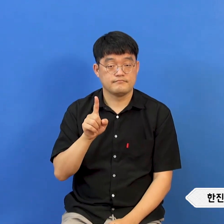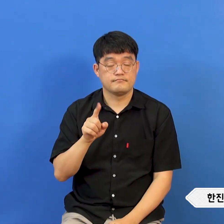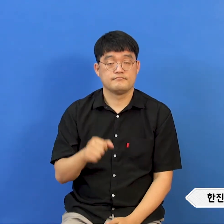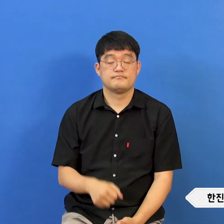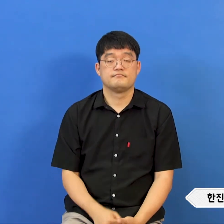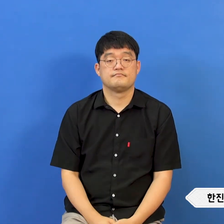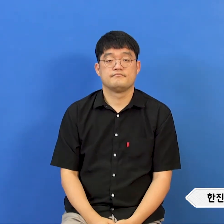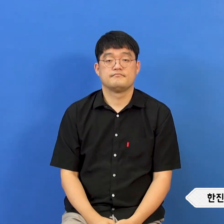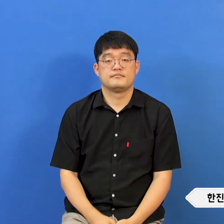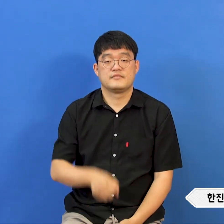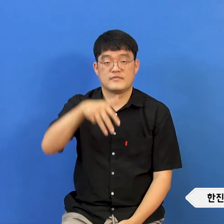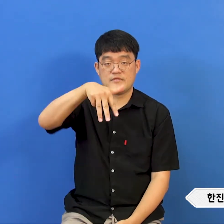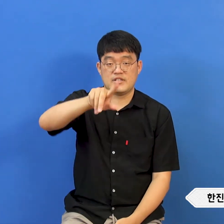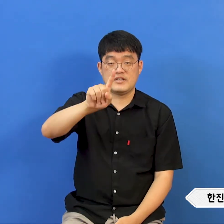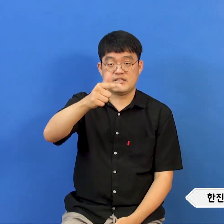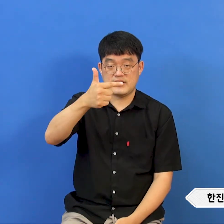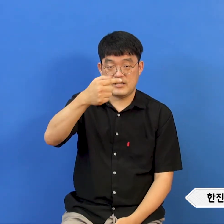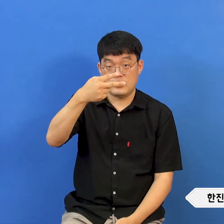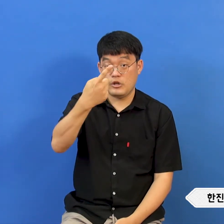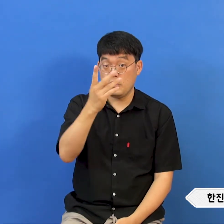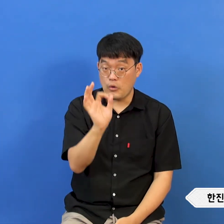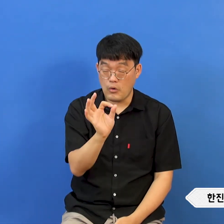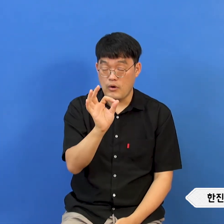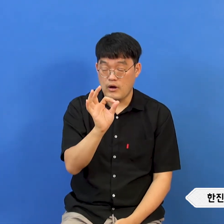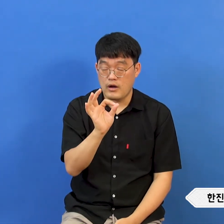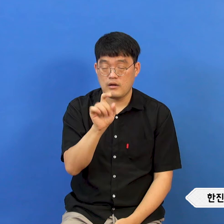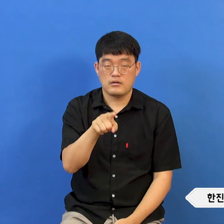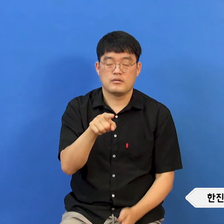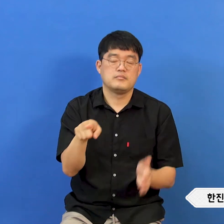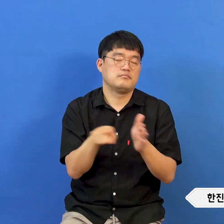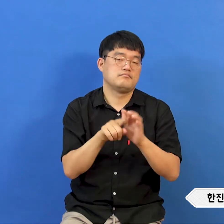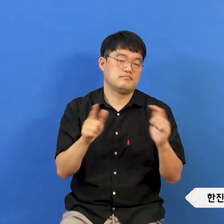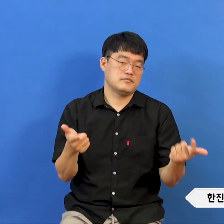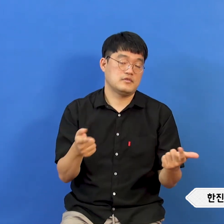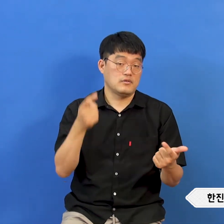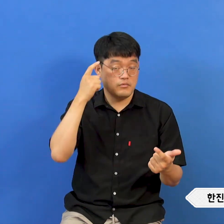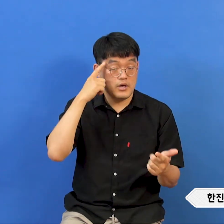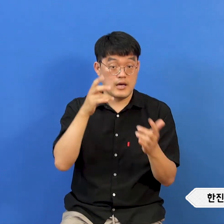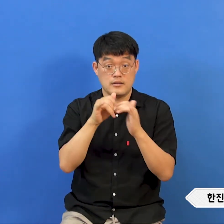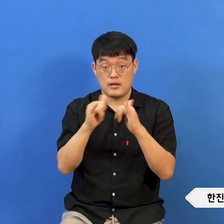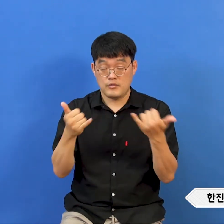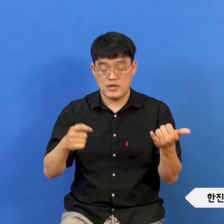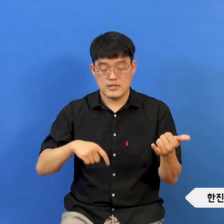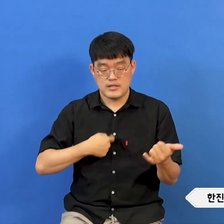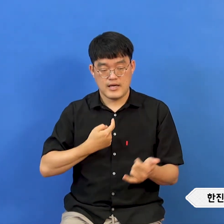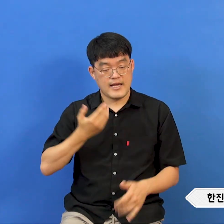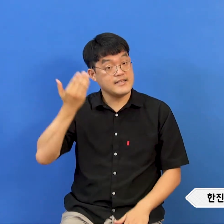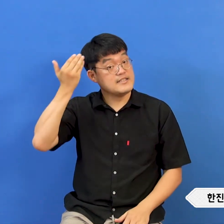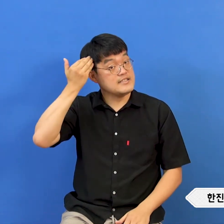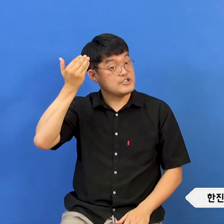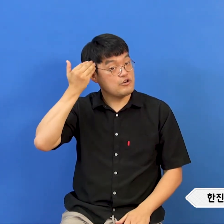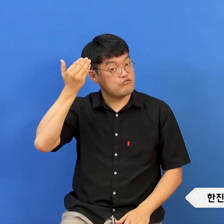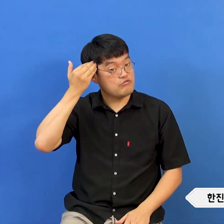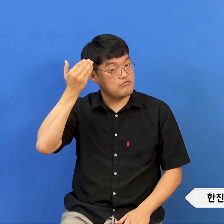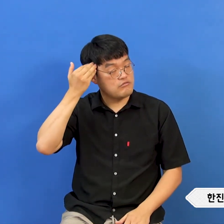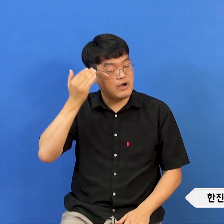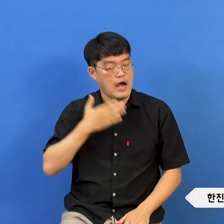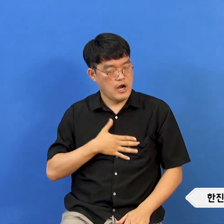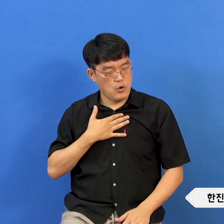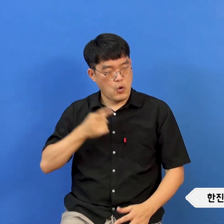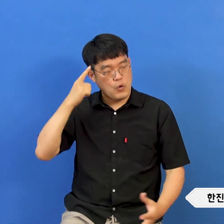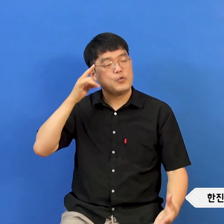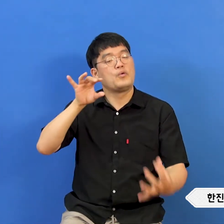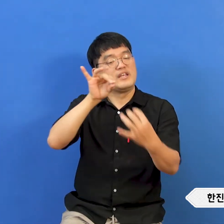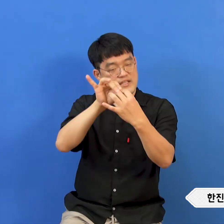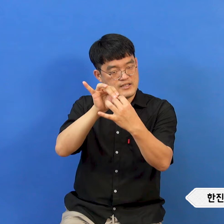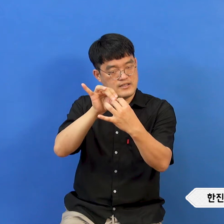아닙니다. 사람들은 자기가 지식적으로 아는 것을 믿는다고 표현할 때가 있습니다.